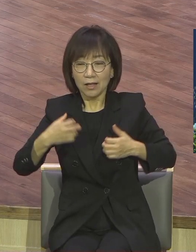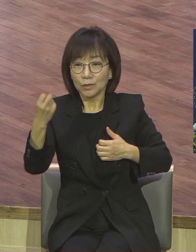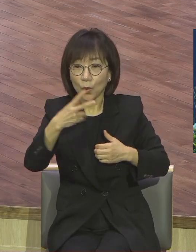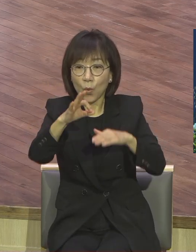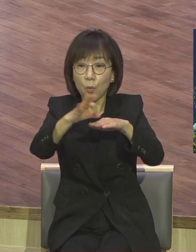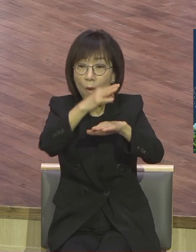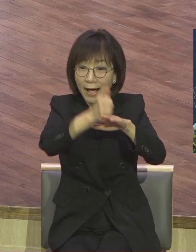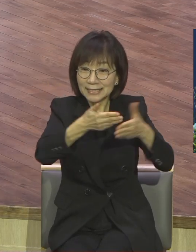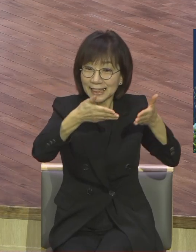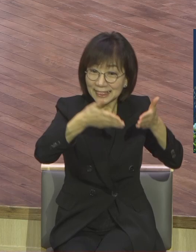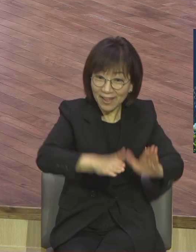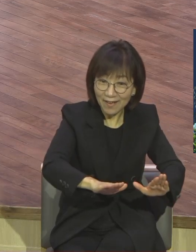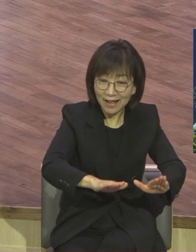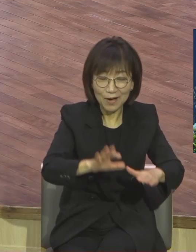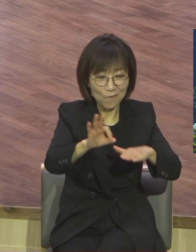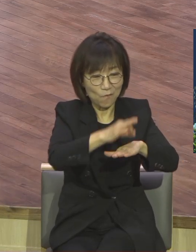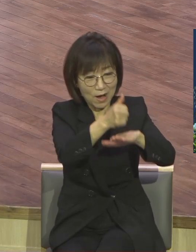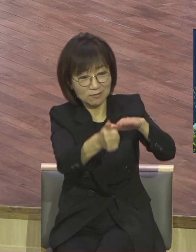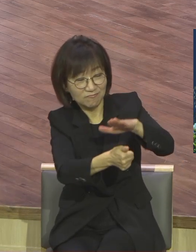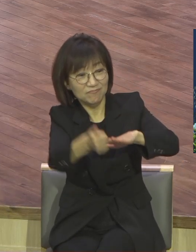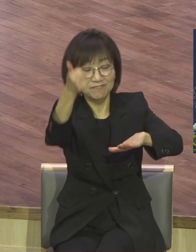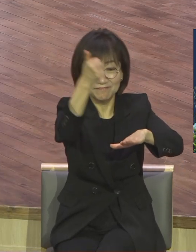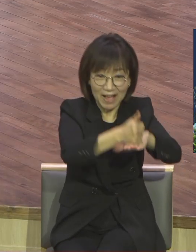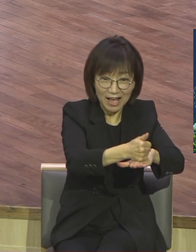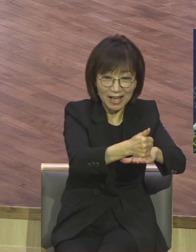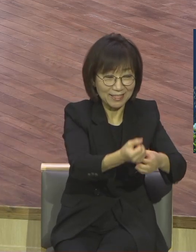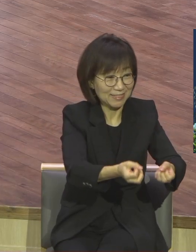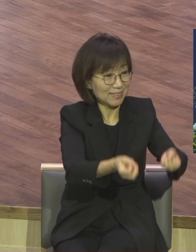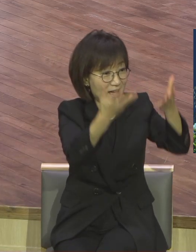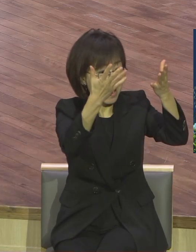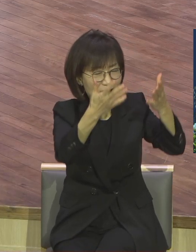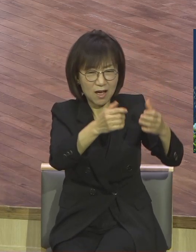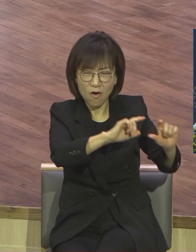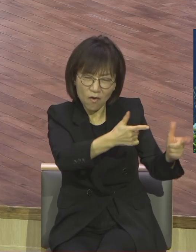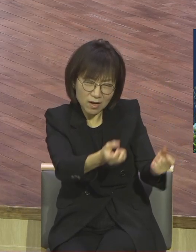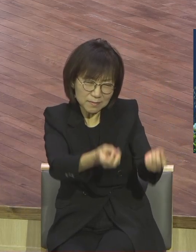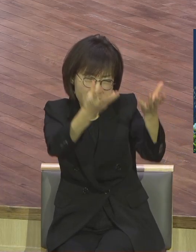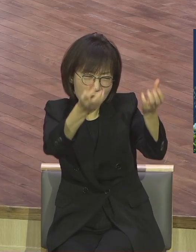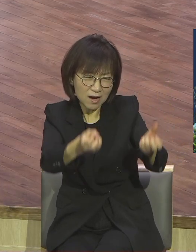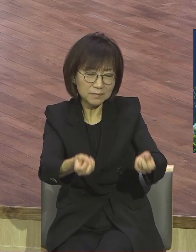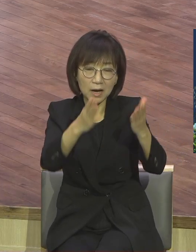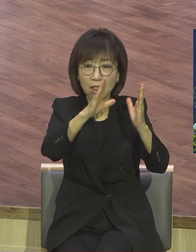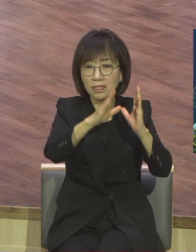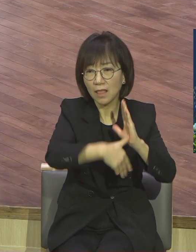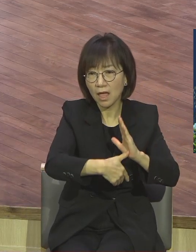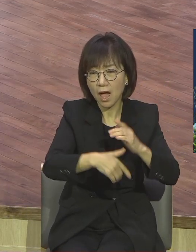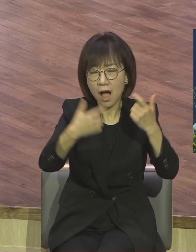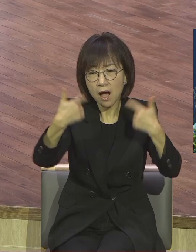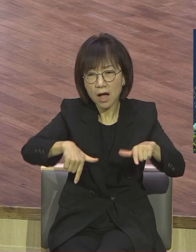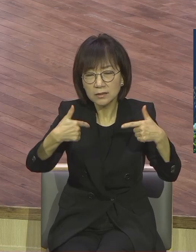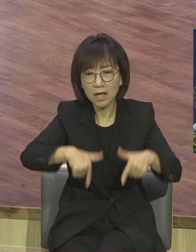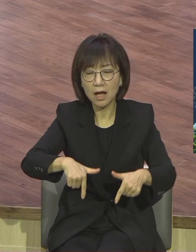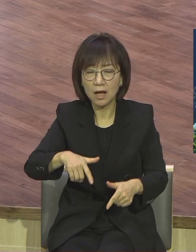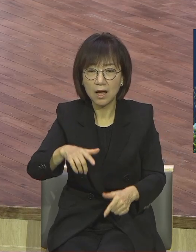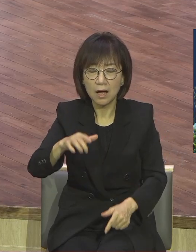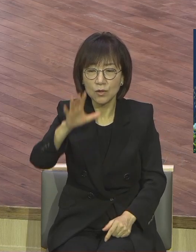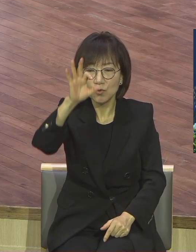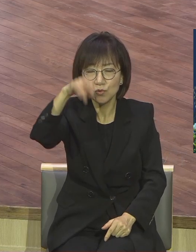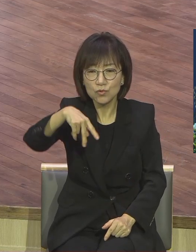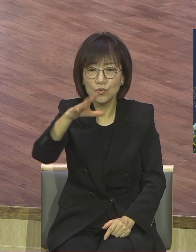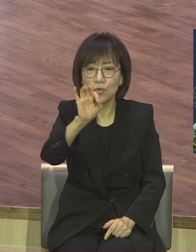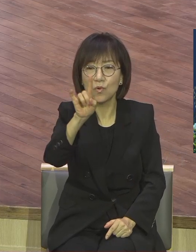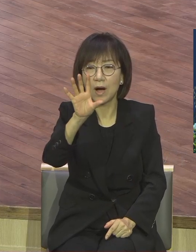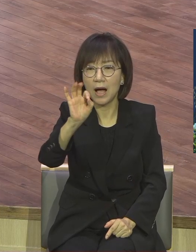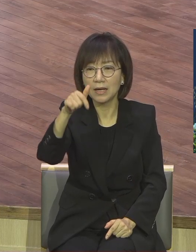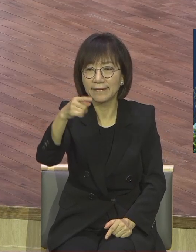날이라든가 무슨 적의식이 있다든가 뭐 군사적 정치적 승리를 그렇게 가져왔을 때 로마 황제와